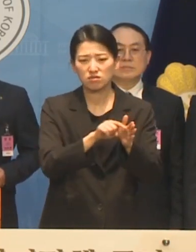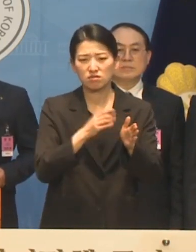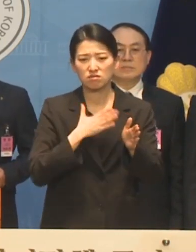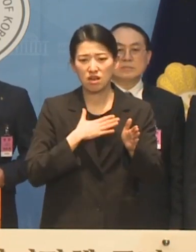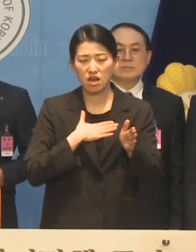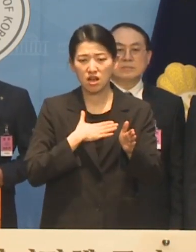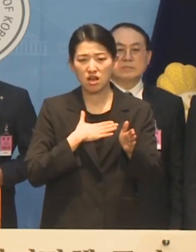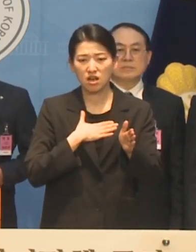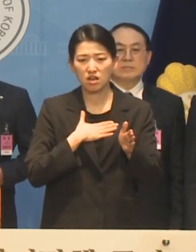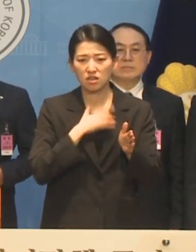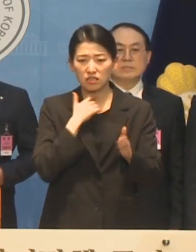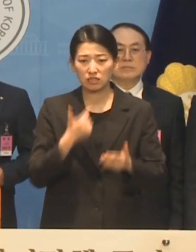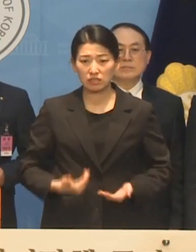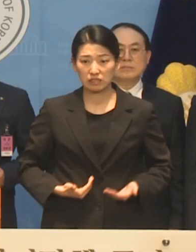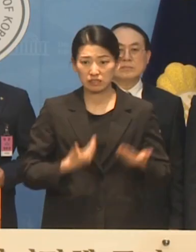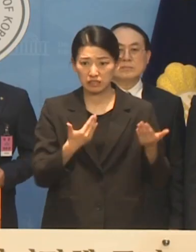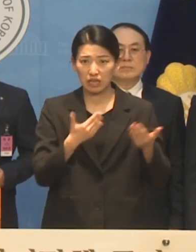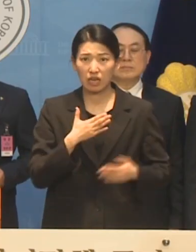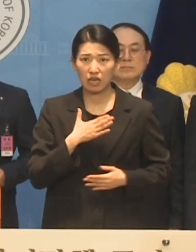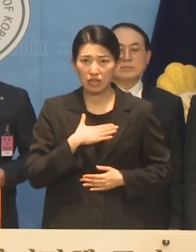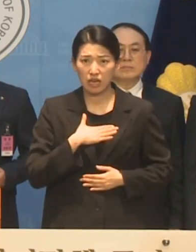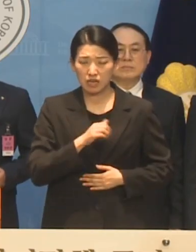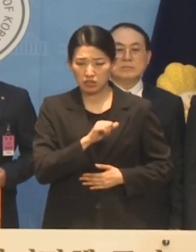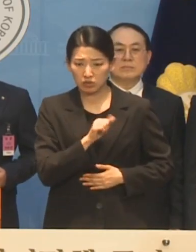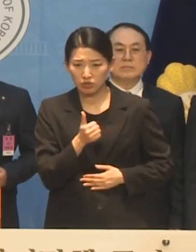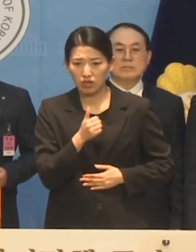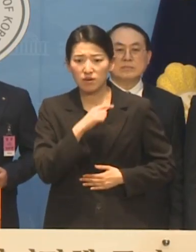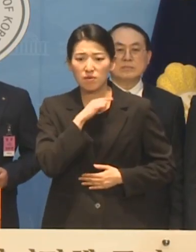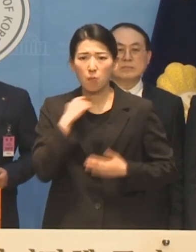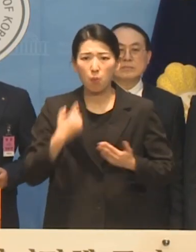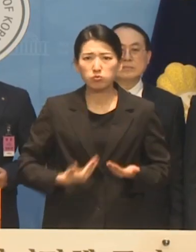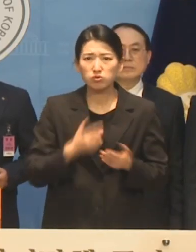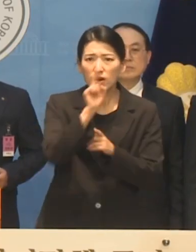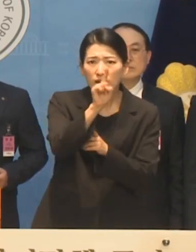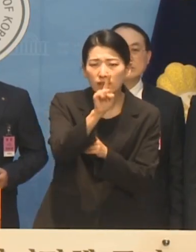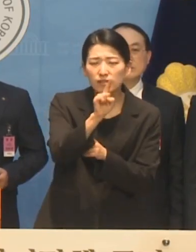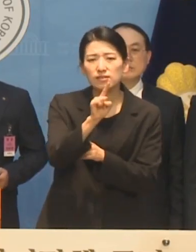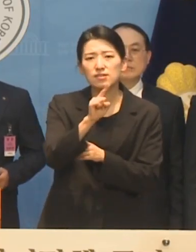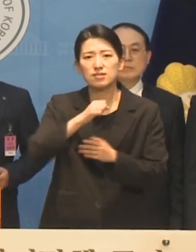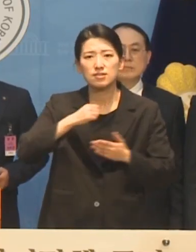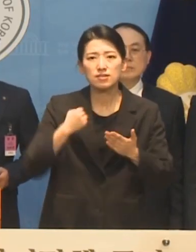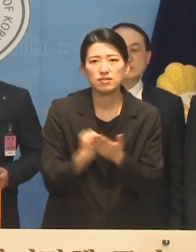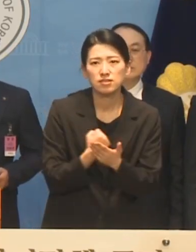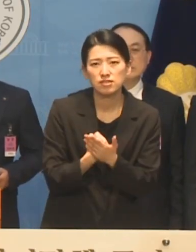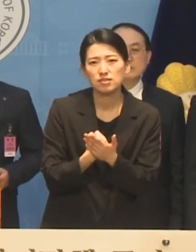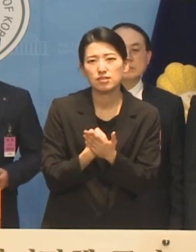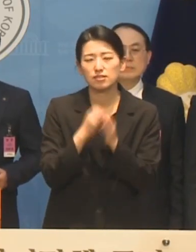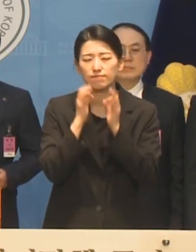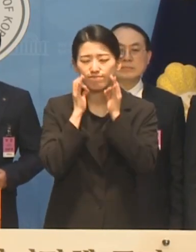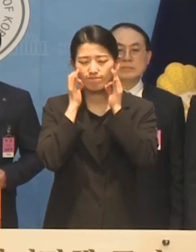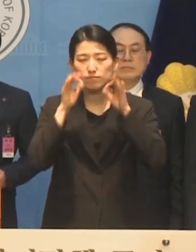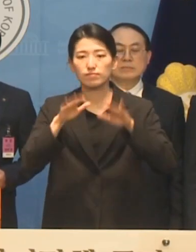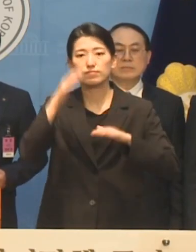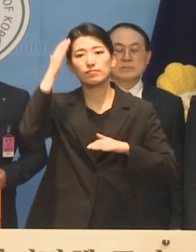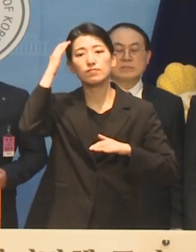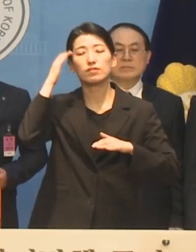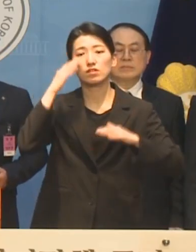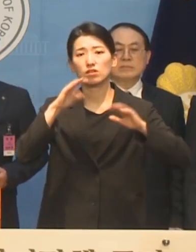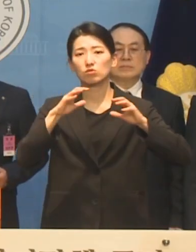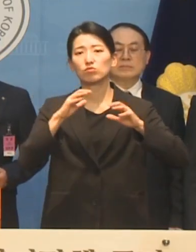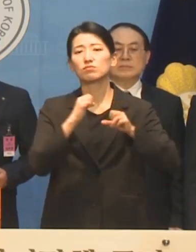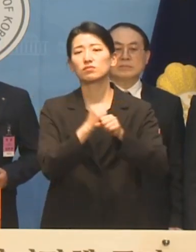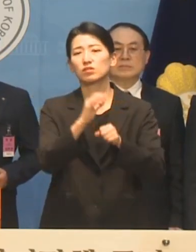없는 것이 슬픔이라고, 그것이 소녀의 슬픔이라고 하며 세워진 우리 대한민국입니다.